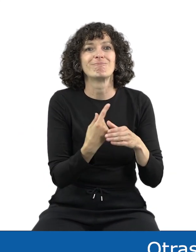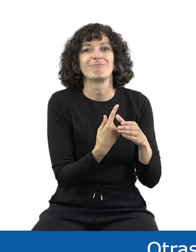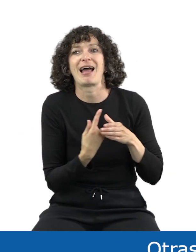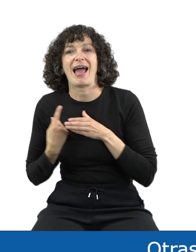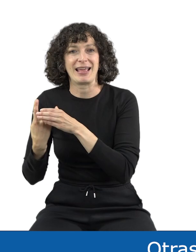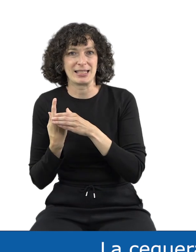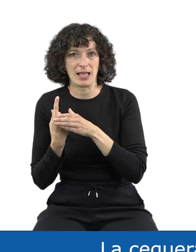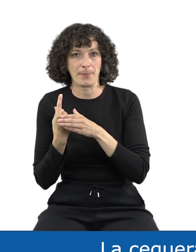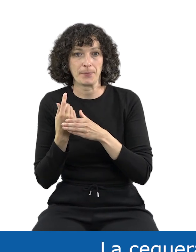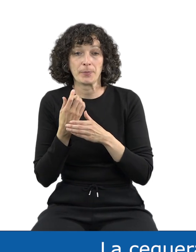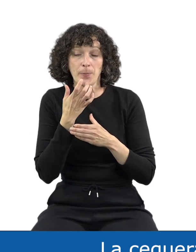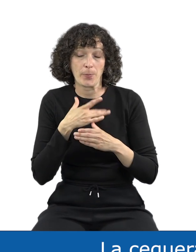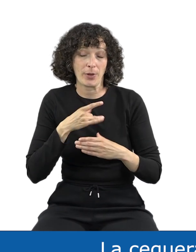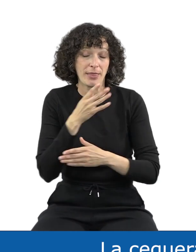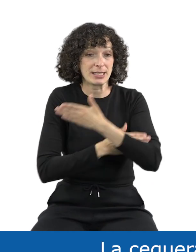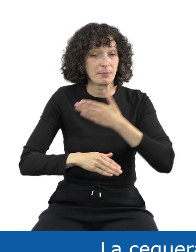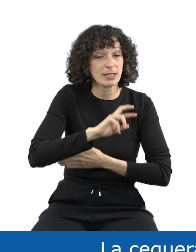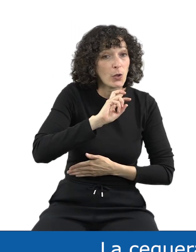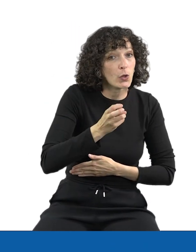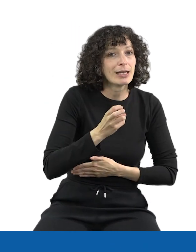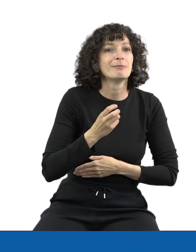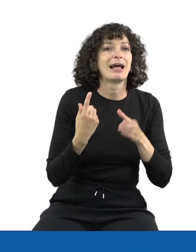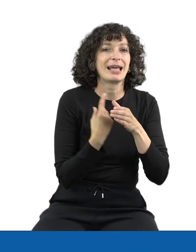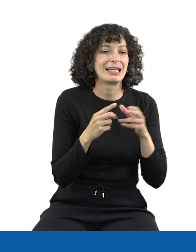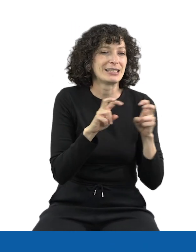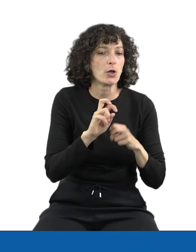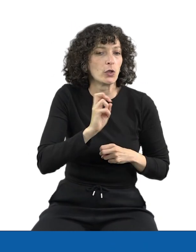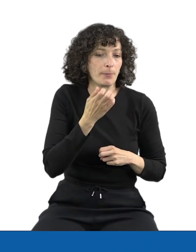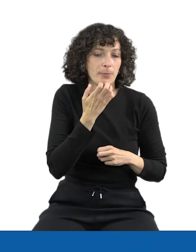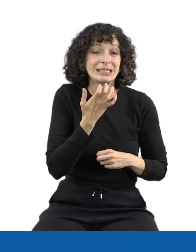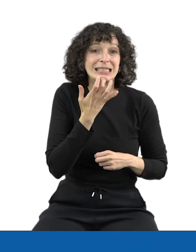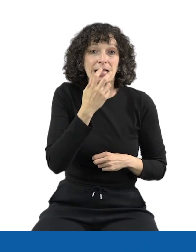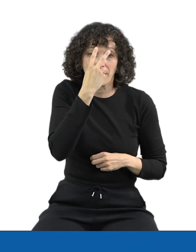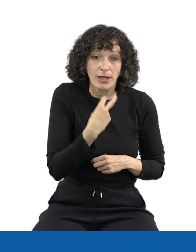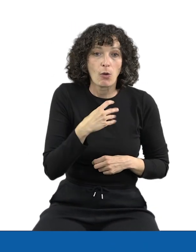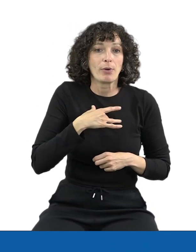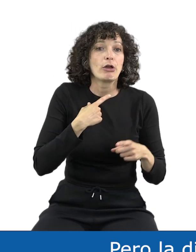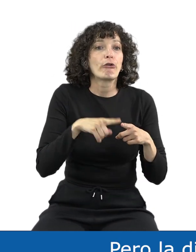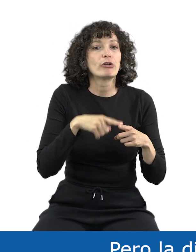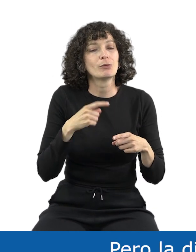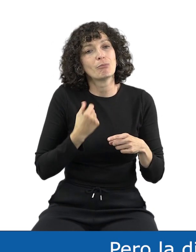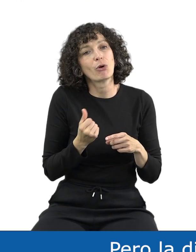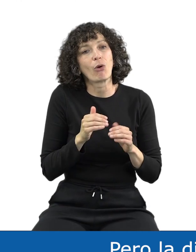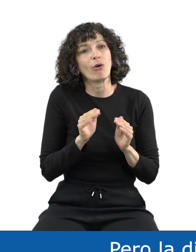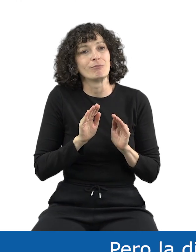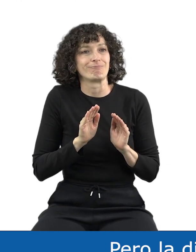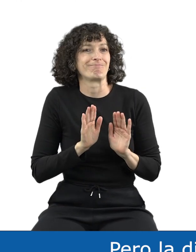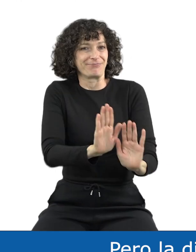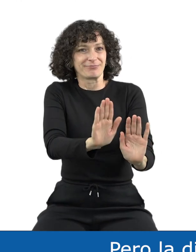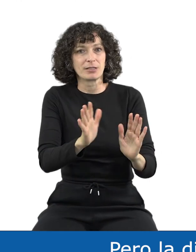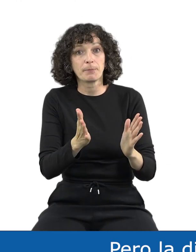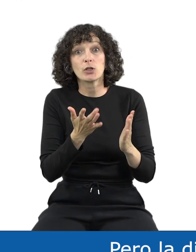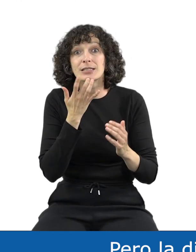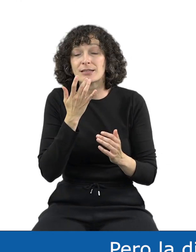te aíslan de otras cosas, ¿no? Una ceguera te puede distanciar de las cosas en sí, de los sujetos, pero la